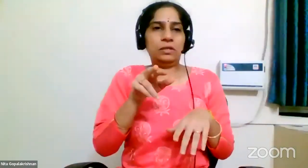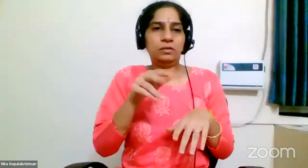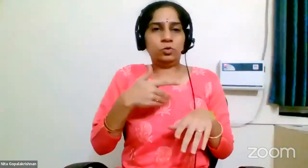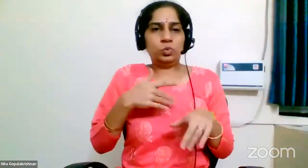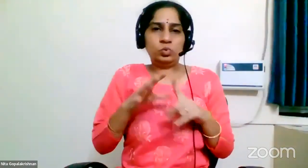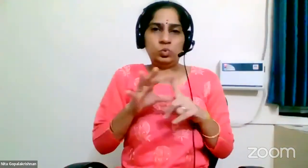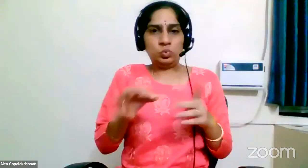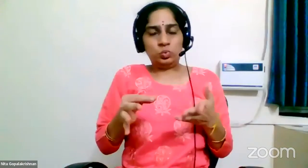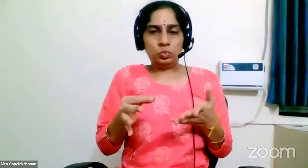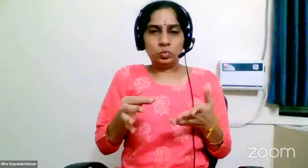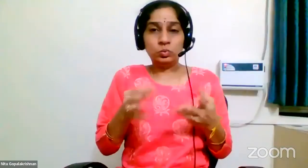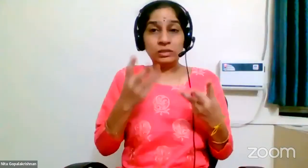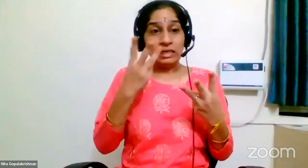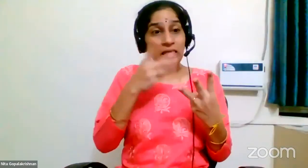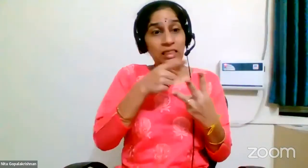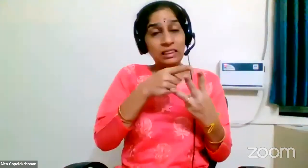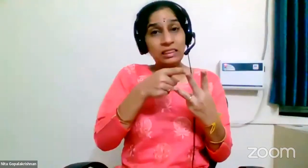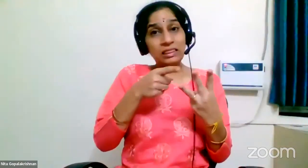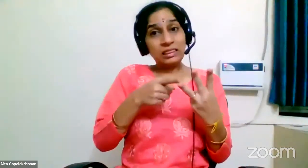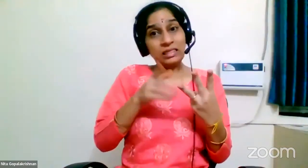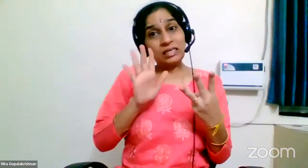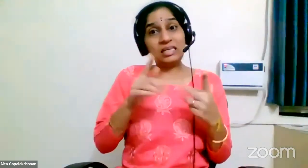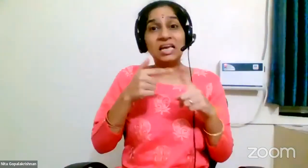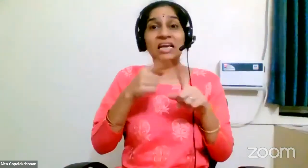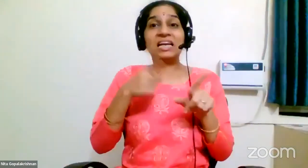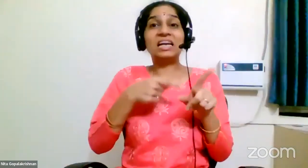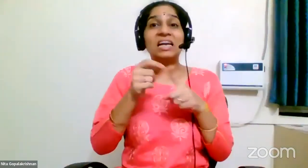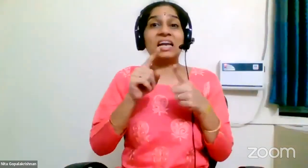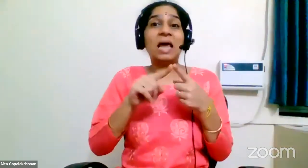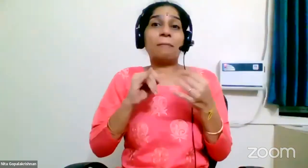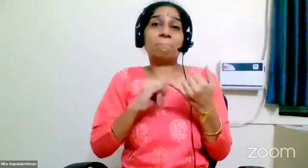इन तीनों की डिटेल्स को समझना बहुत कठिन है।